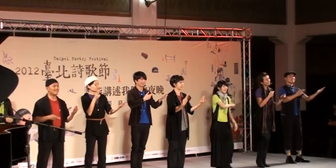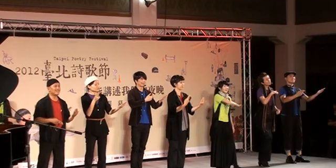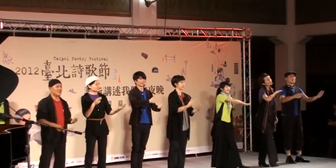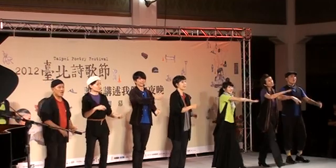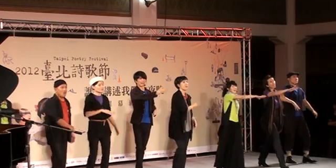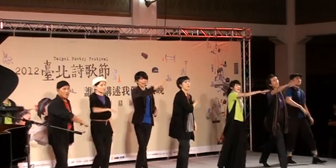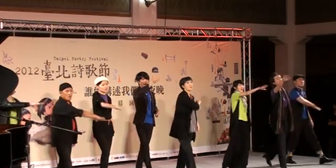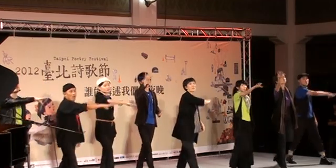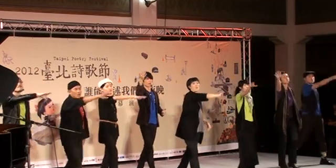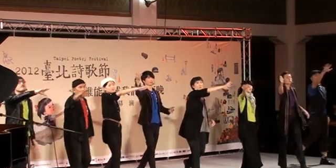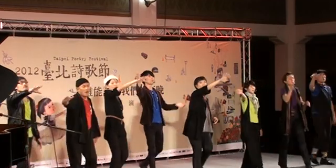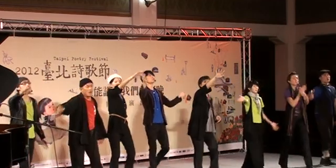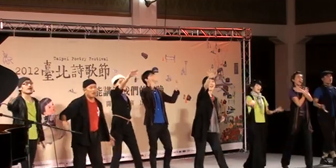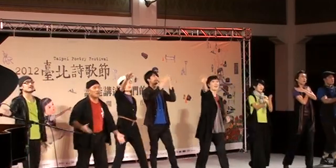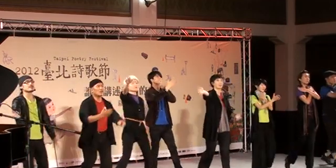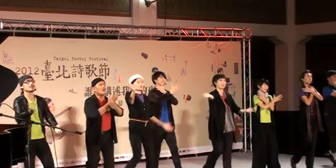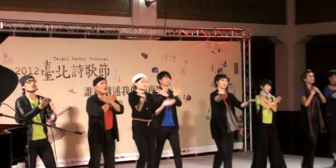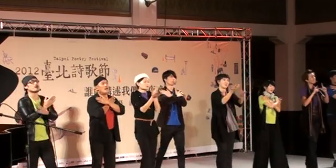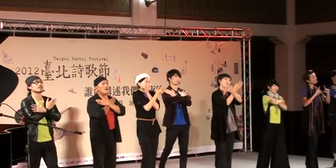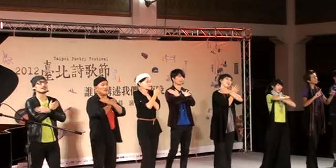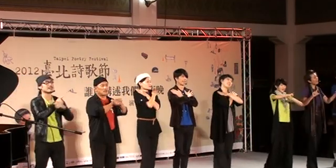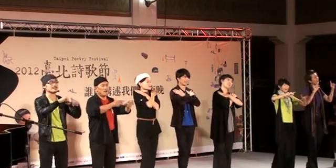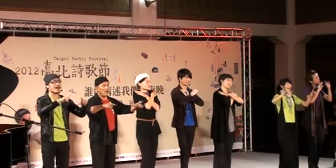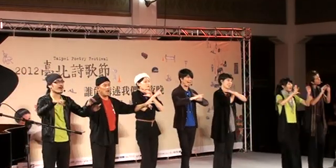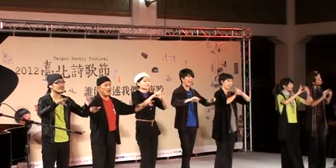而那覆盖着我的大地，